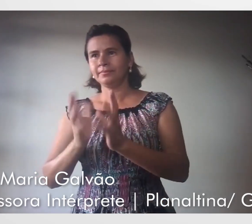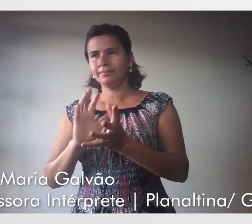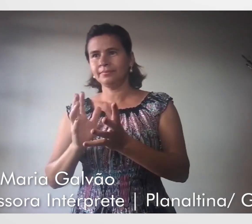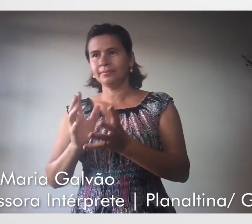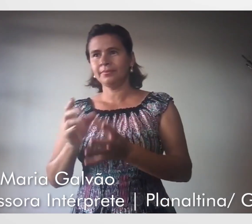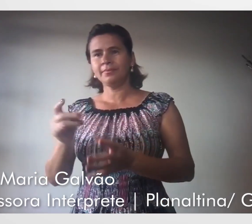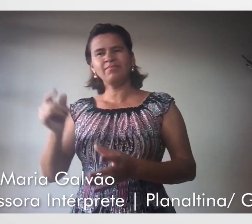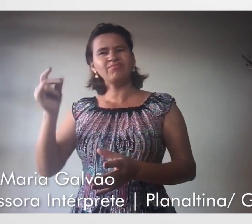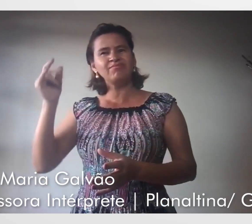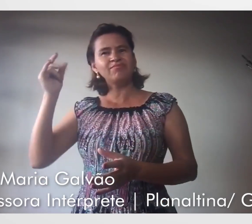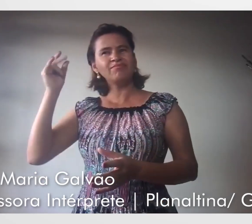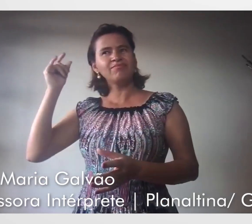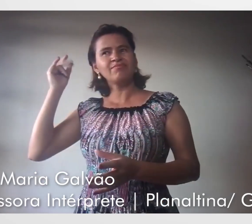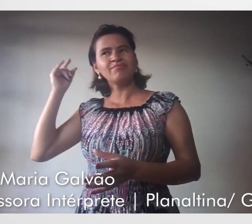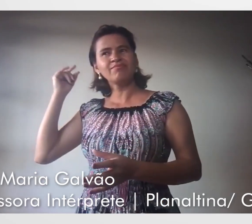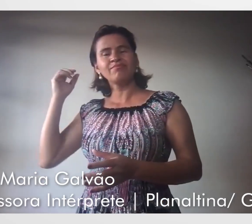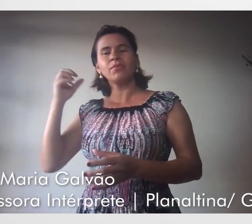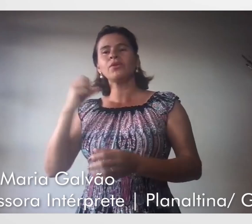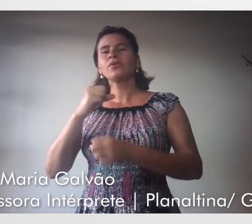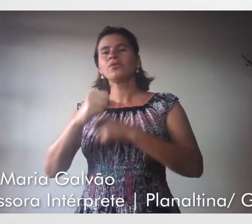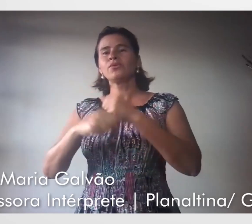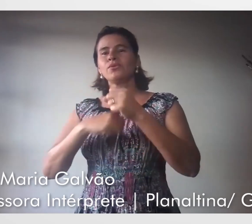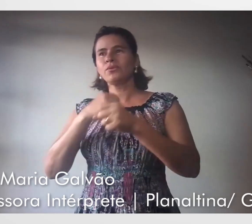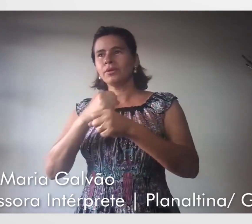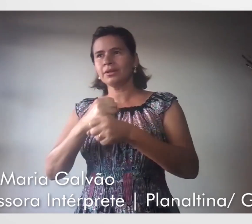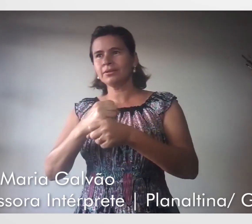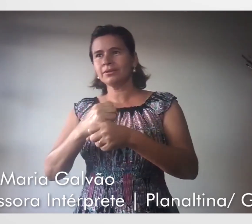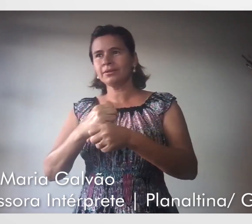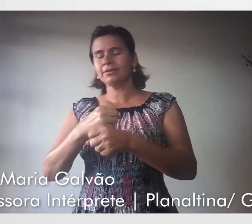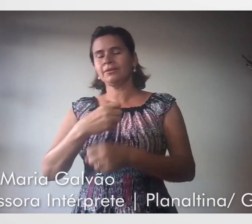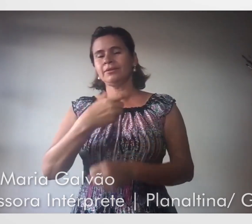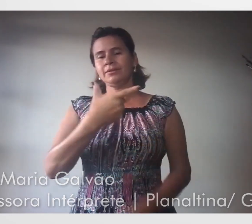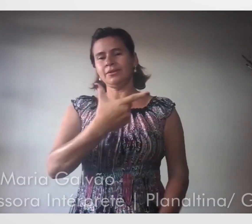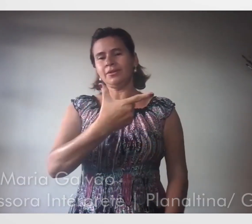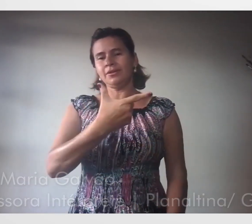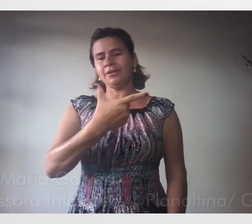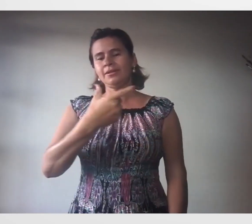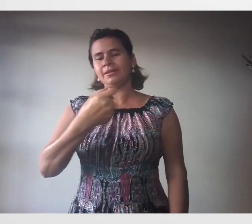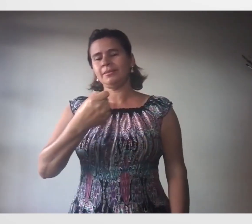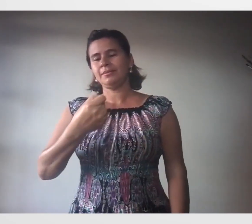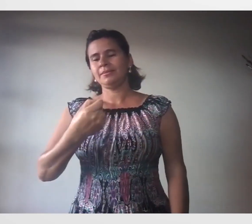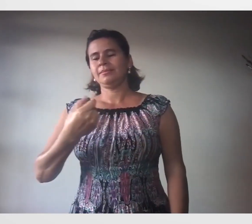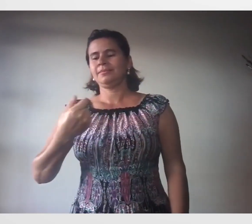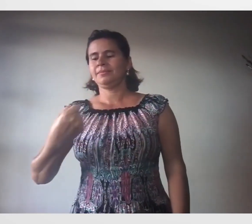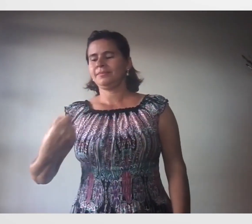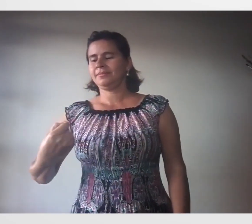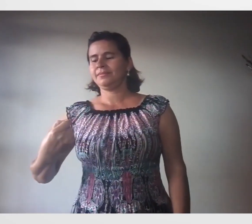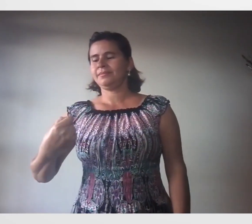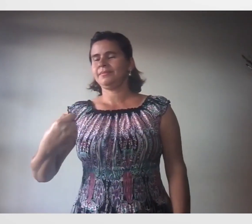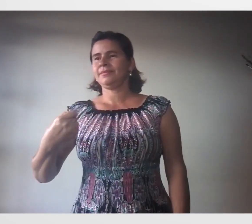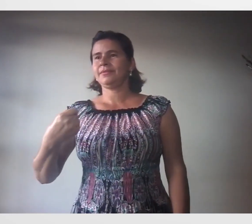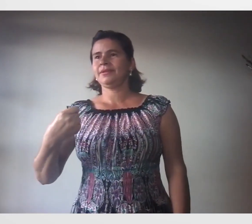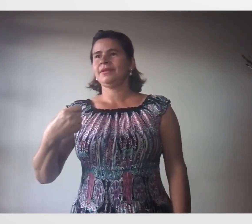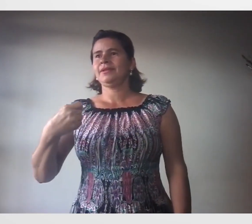Eu vou falar a respeito de como começou o meu contato com a Libras há anos atrás, no